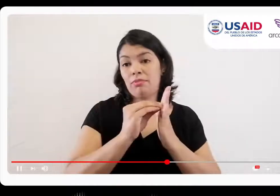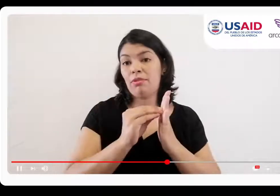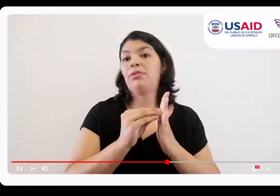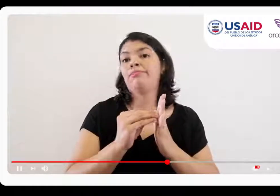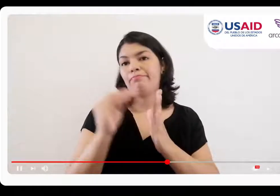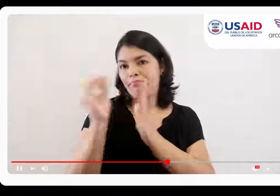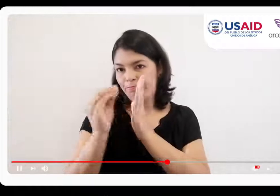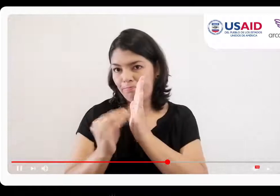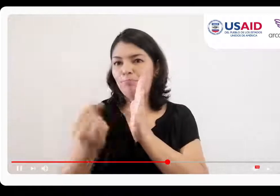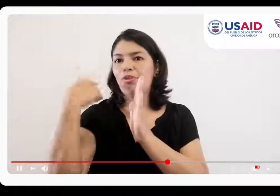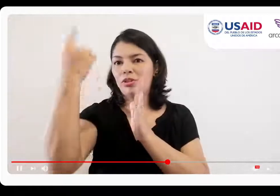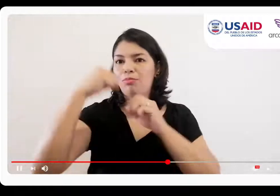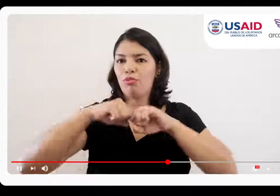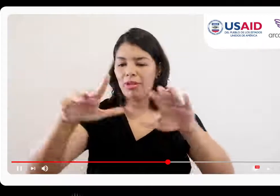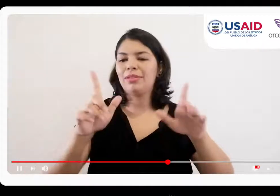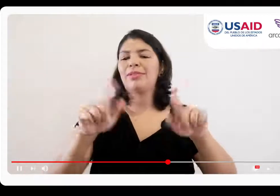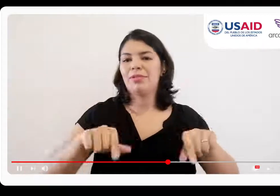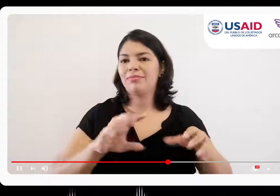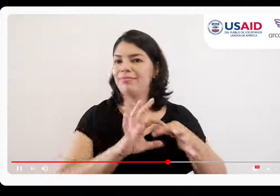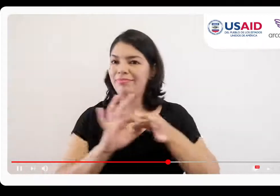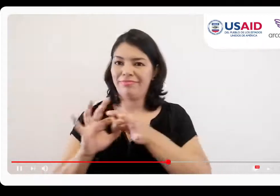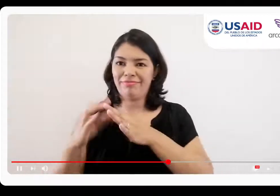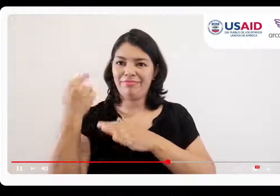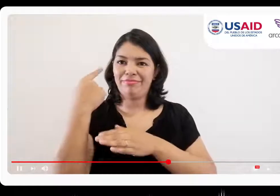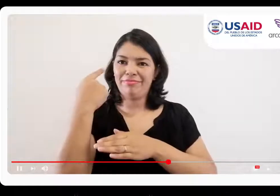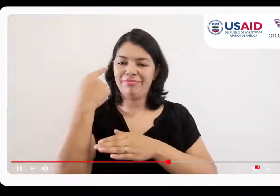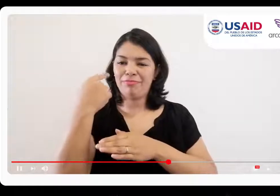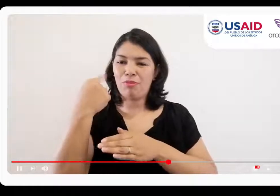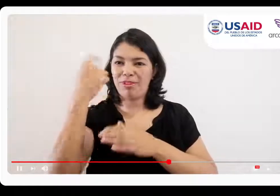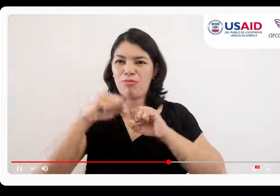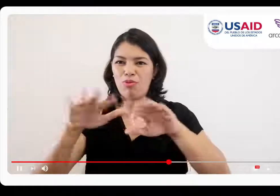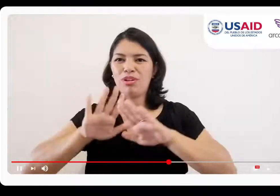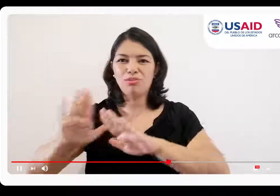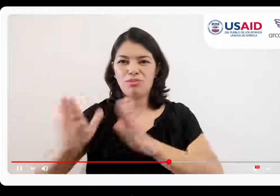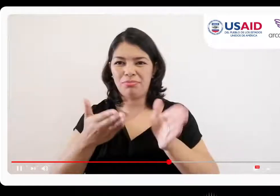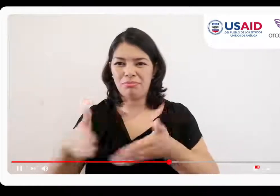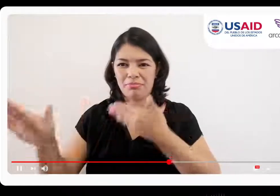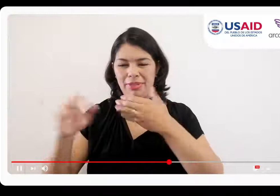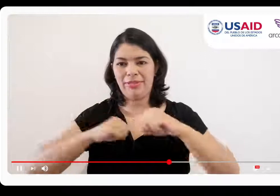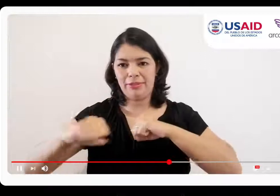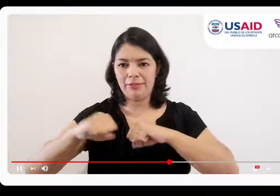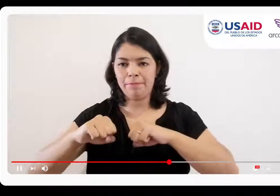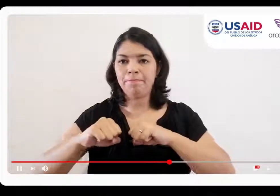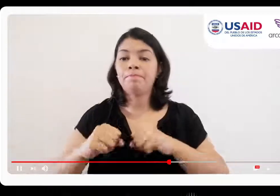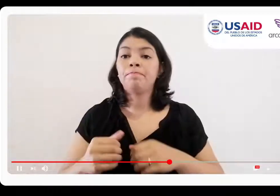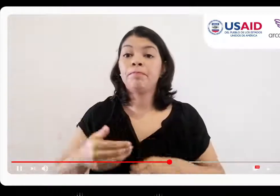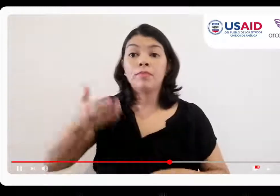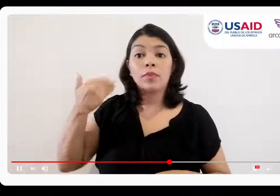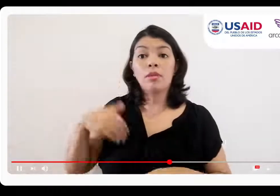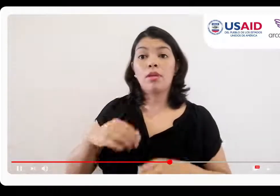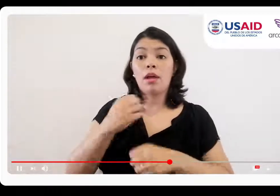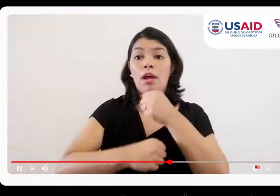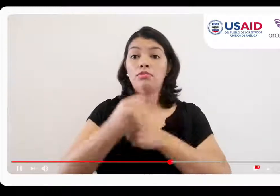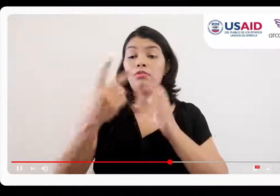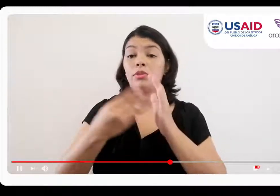política pública a través de un plan de acción. Esto, sumado al proceso de incidencia que se realizó con la población desde el mes de octubre